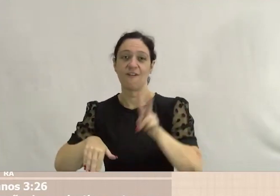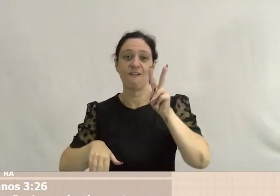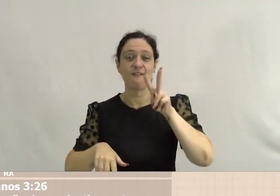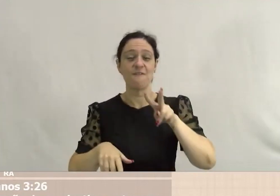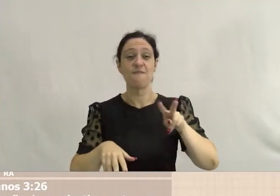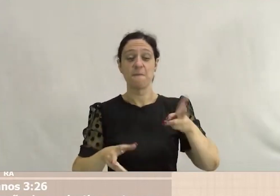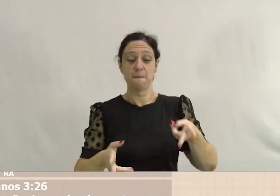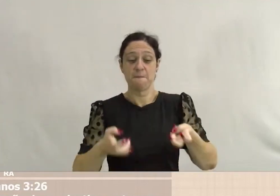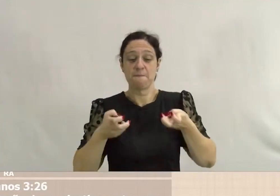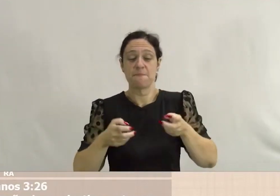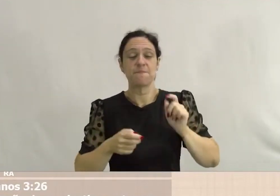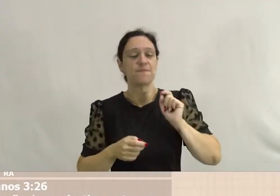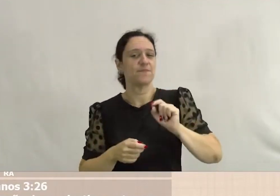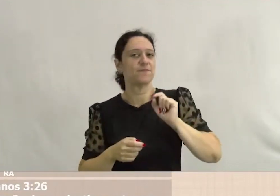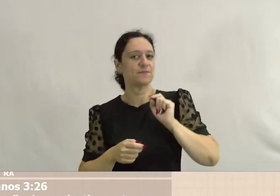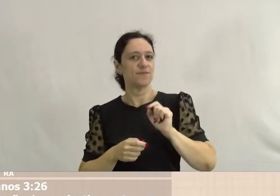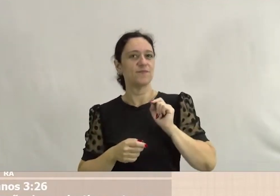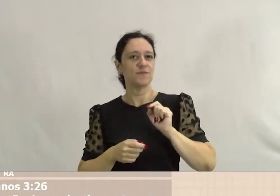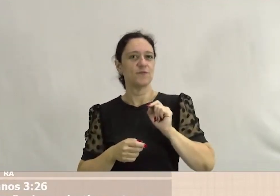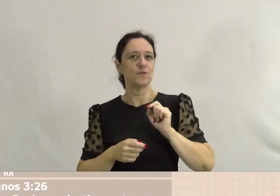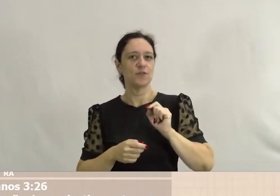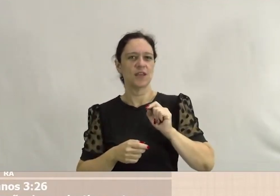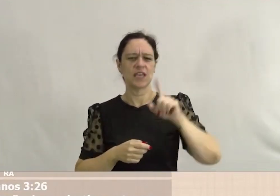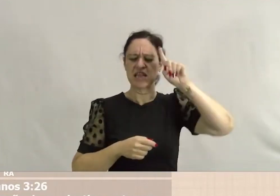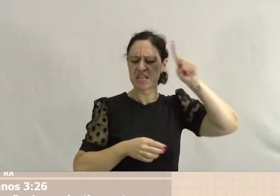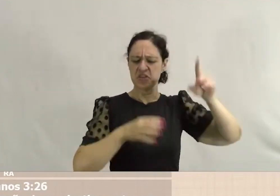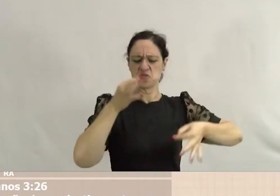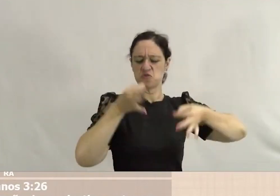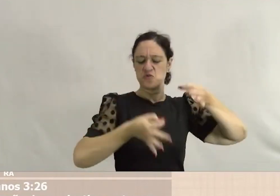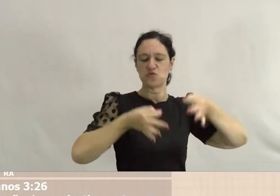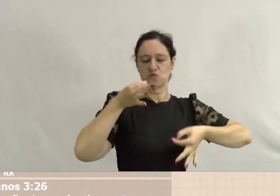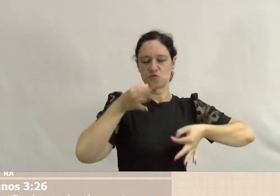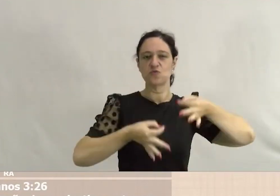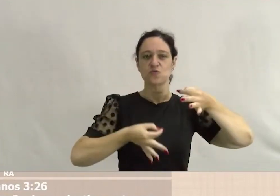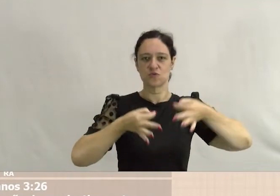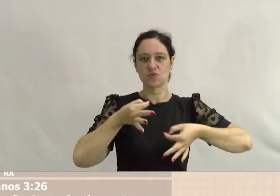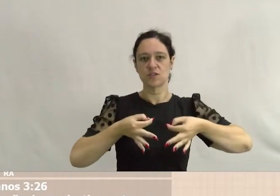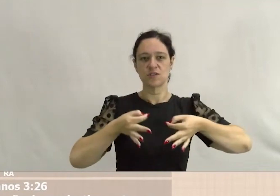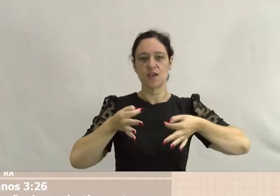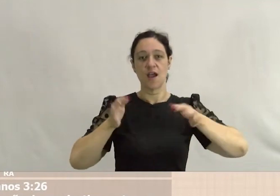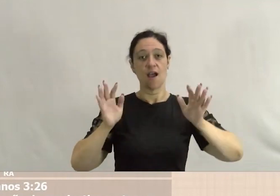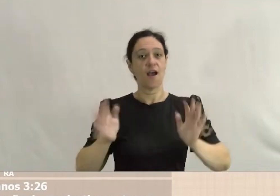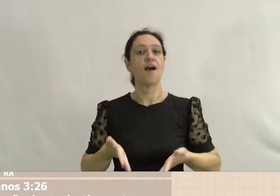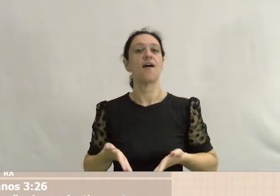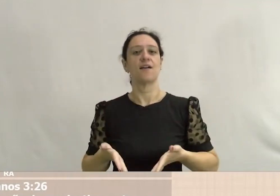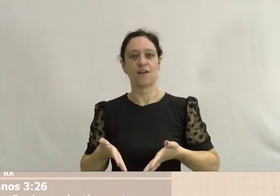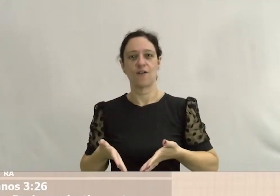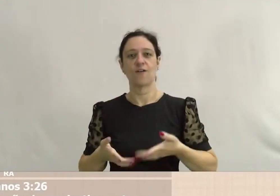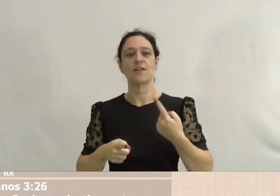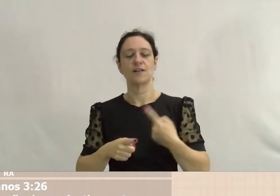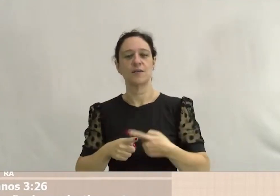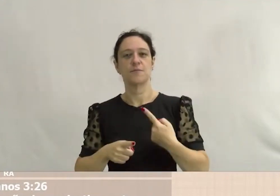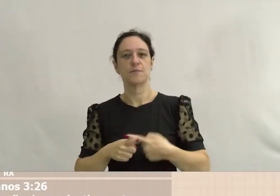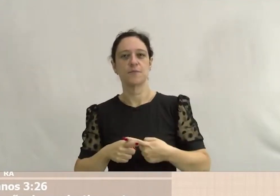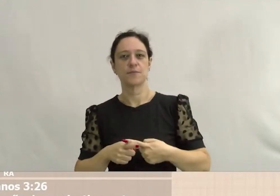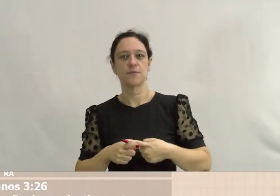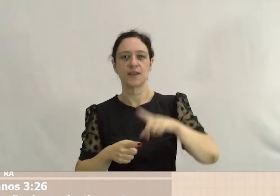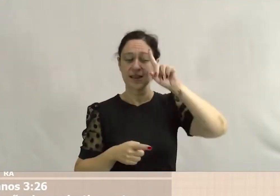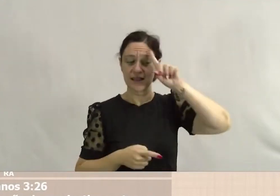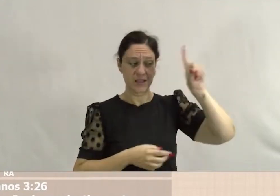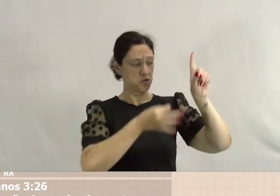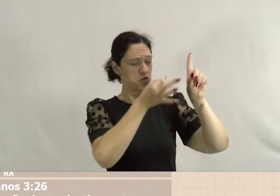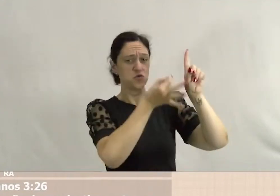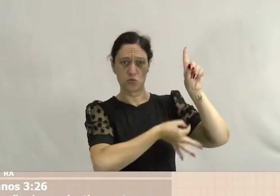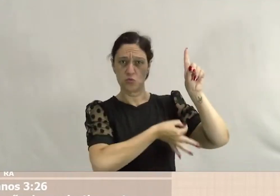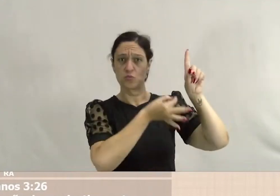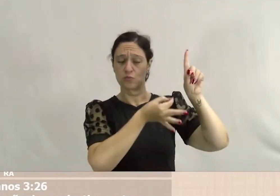manifestação de sua justiça no tempo presente, para Ele mesmo ser justo e justificador daquele